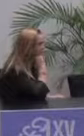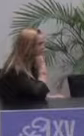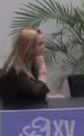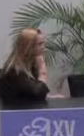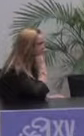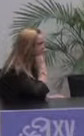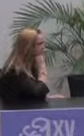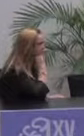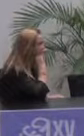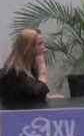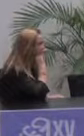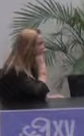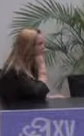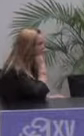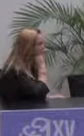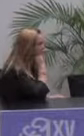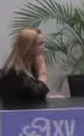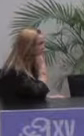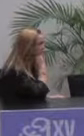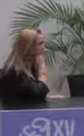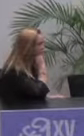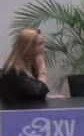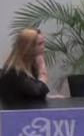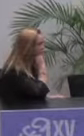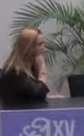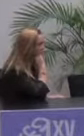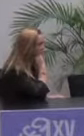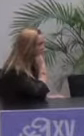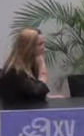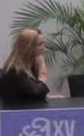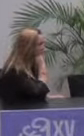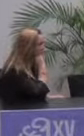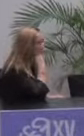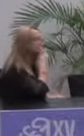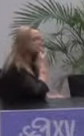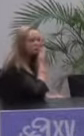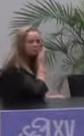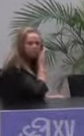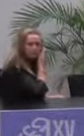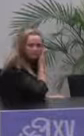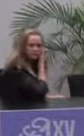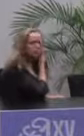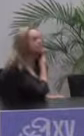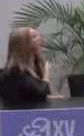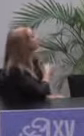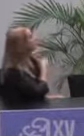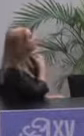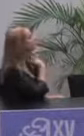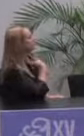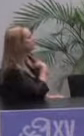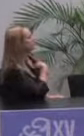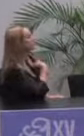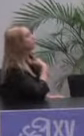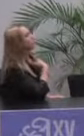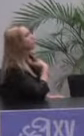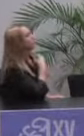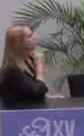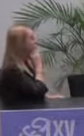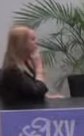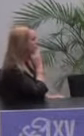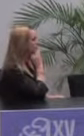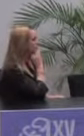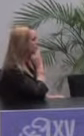relação a isso. A finalidade das associações é difundir políticas públicas, é cobrar e não substituir o Estado. Se a gente pega